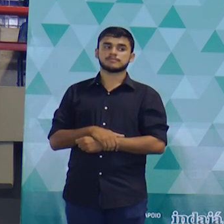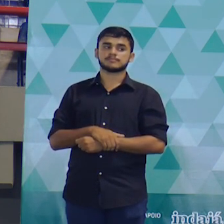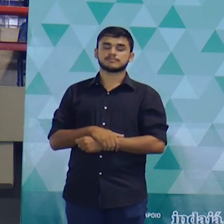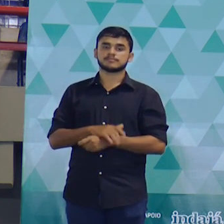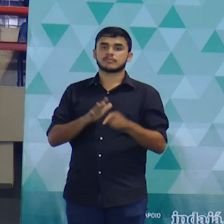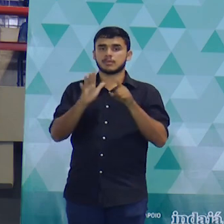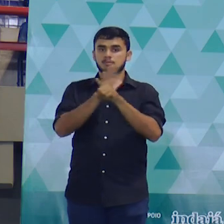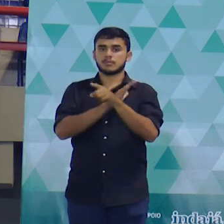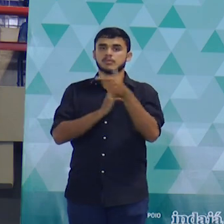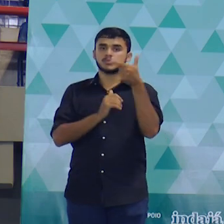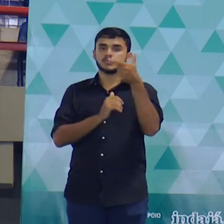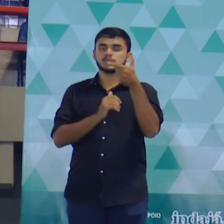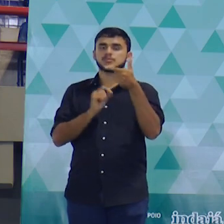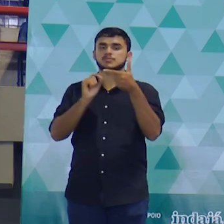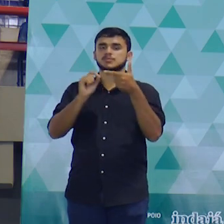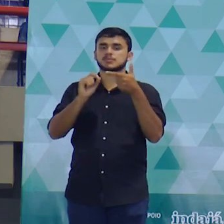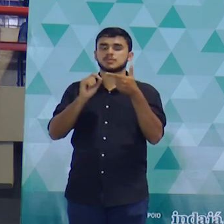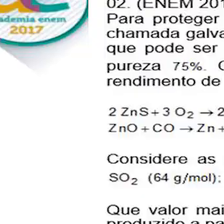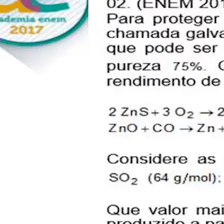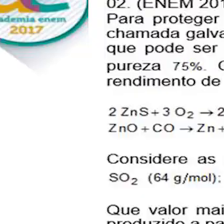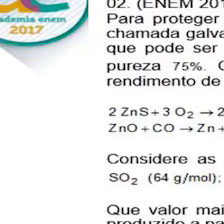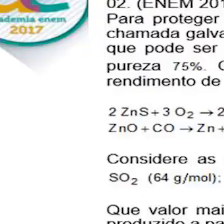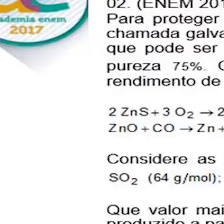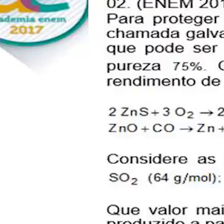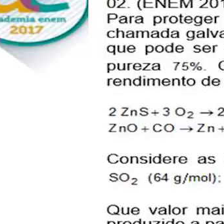Questão 2 de